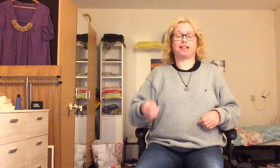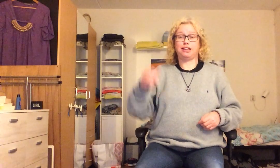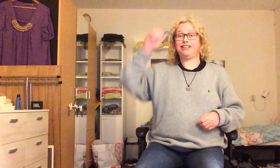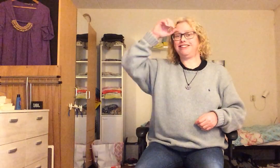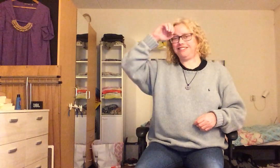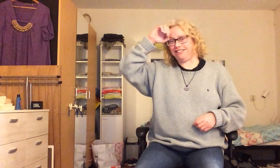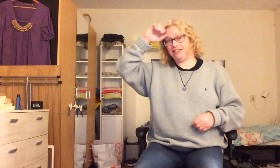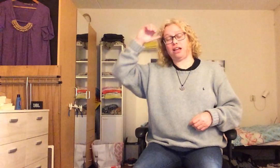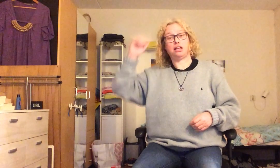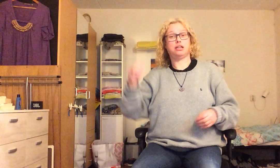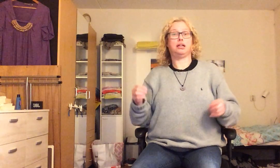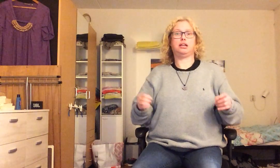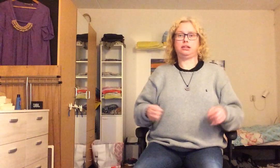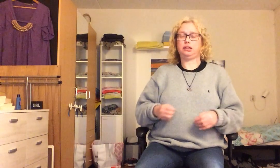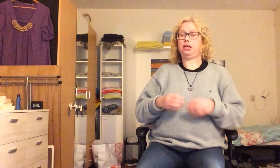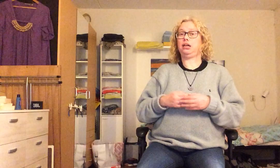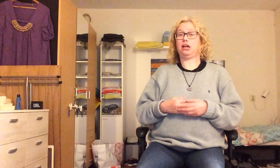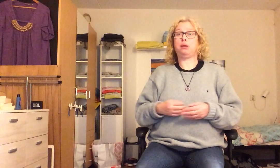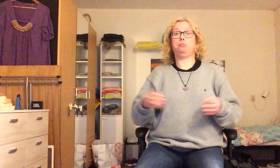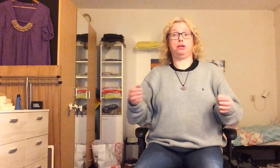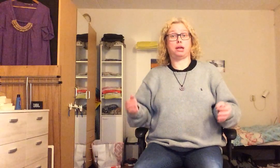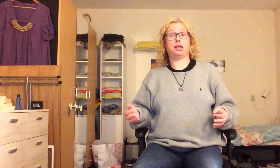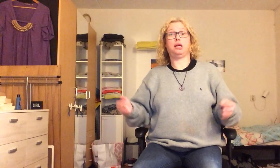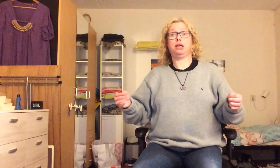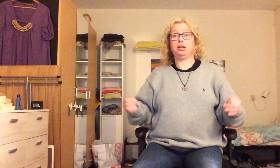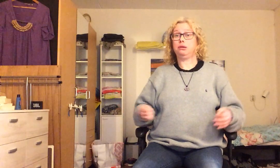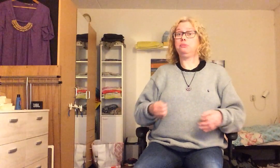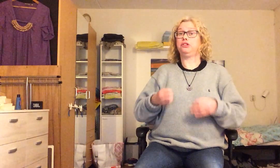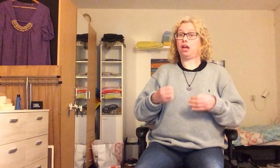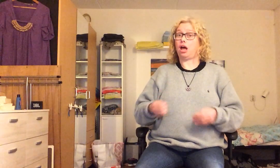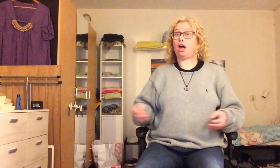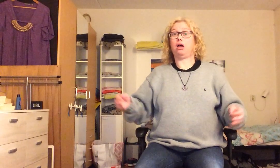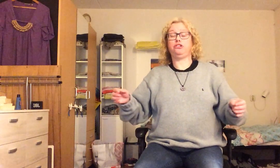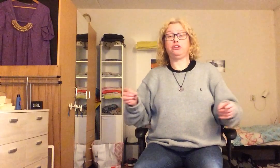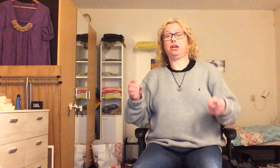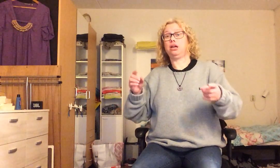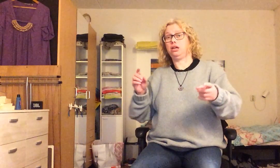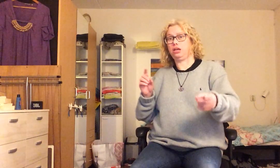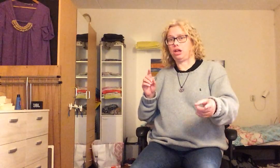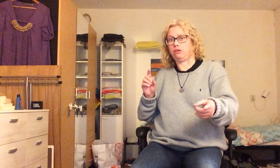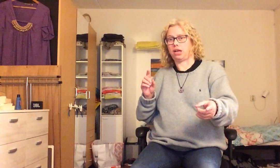riches, Jolanda, ook wel door mij benoemd als de zogenaamde